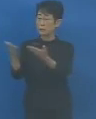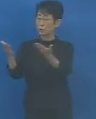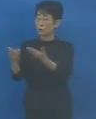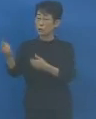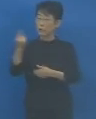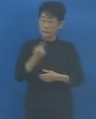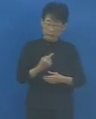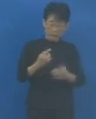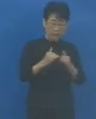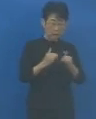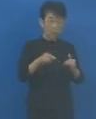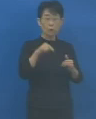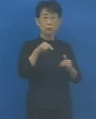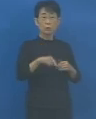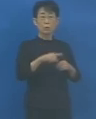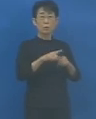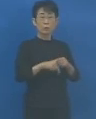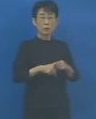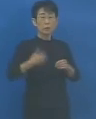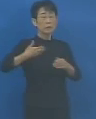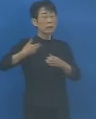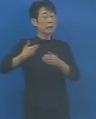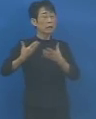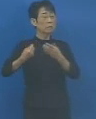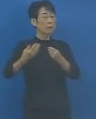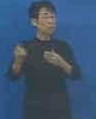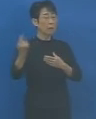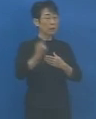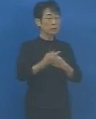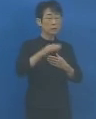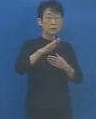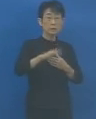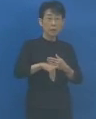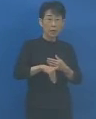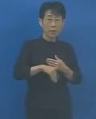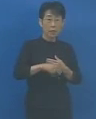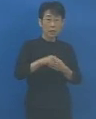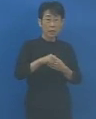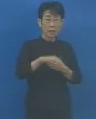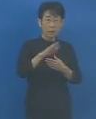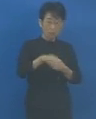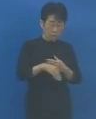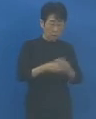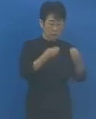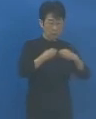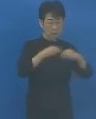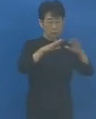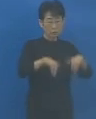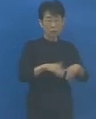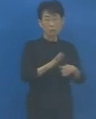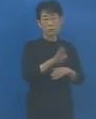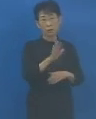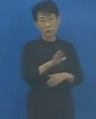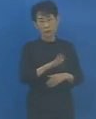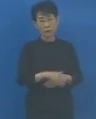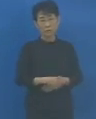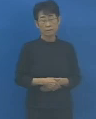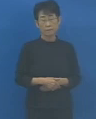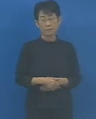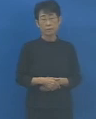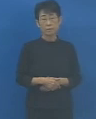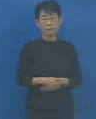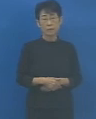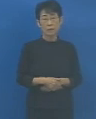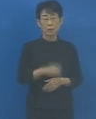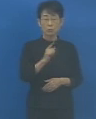てその時にまあ知らずに来ていたというようなことであったり、そういうケース